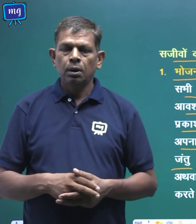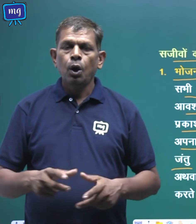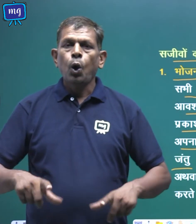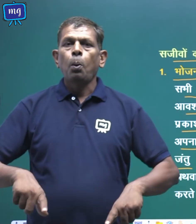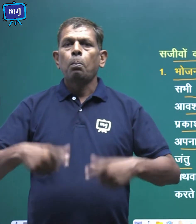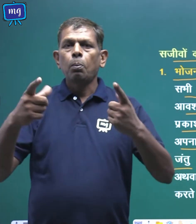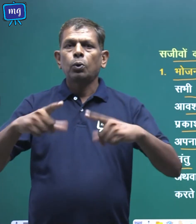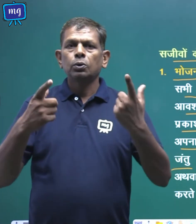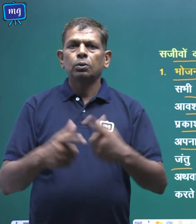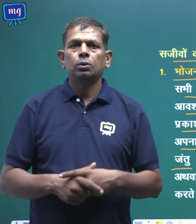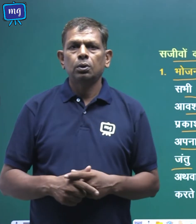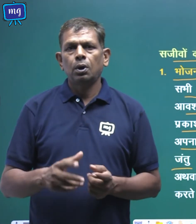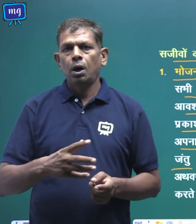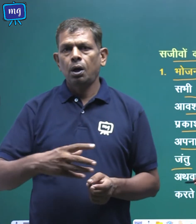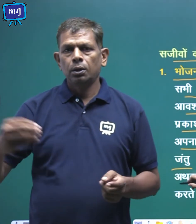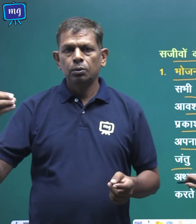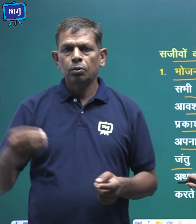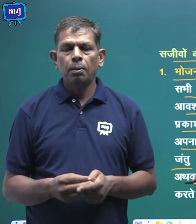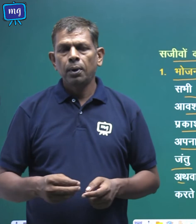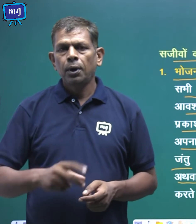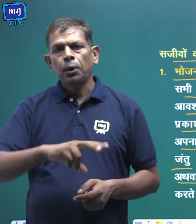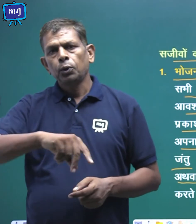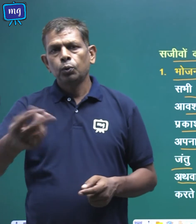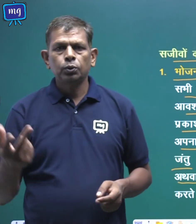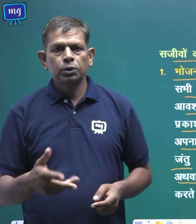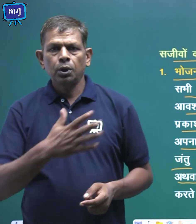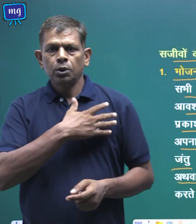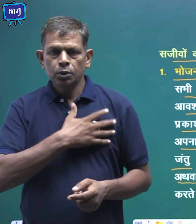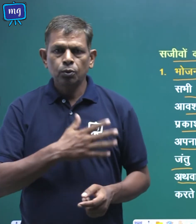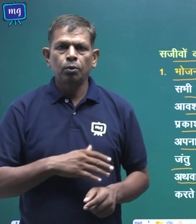पौधों अथवा अन्य जंतुओं पर